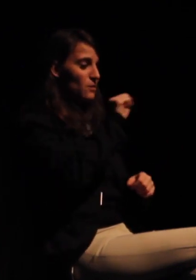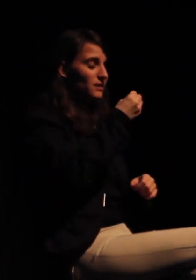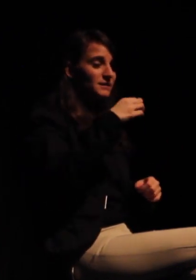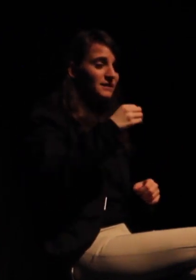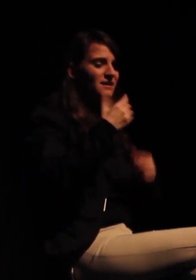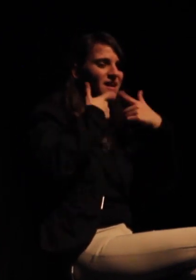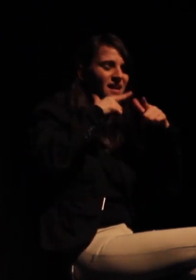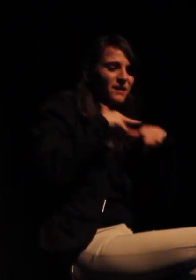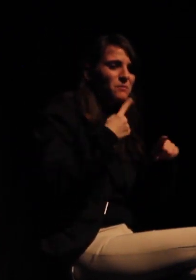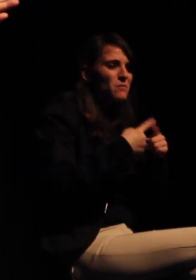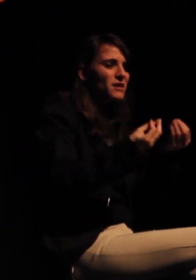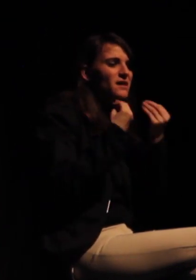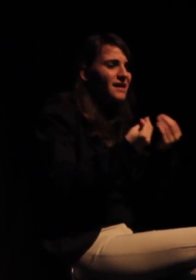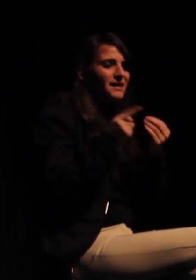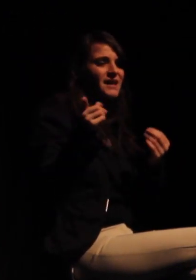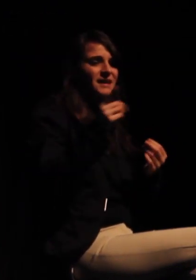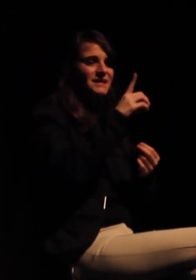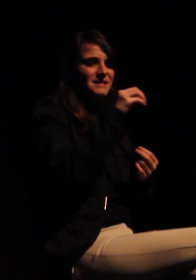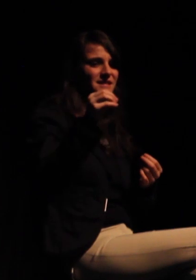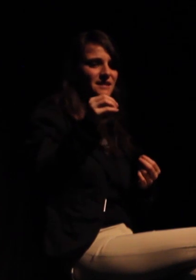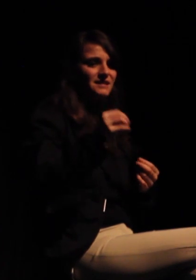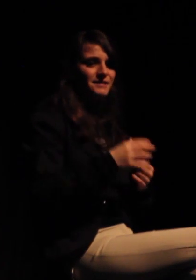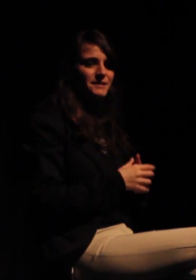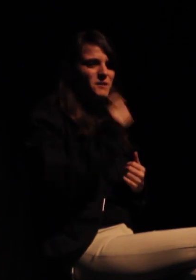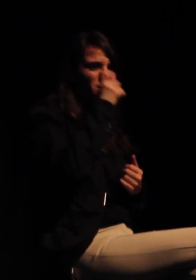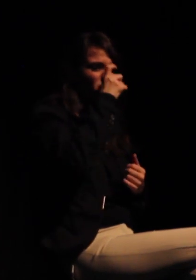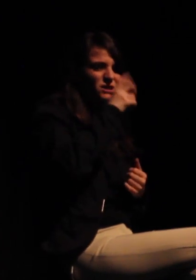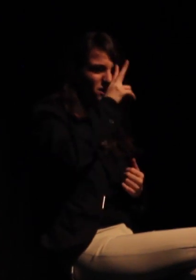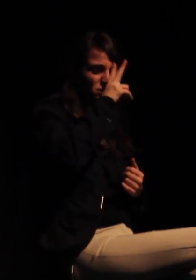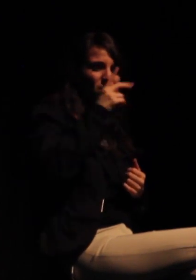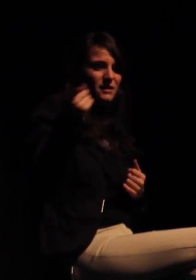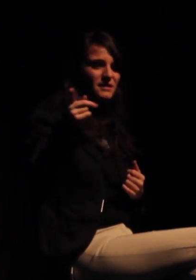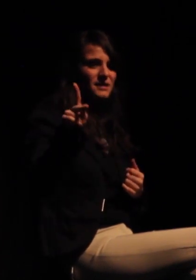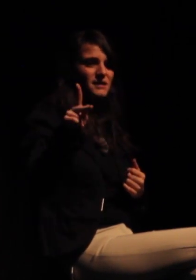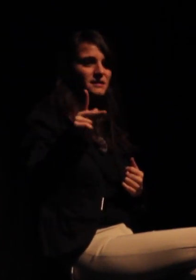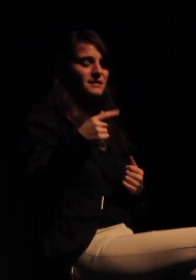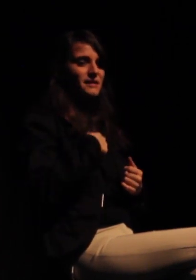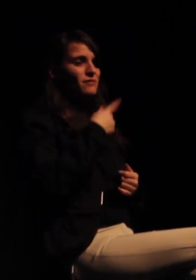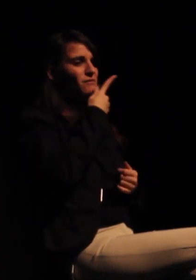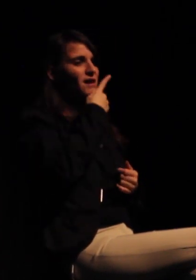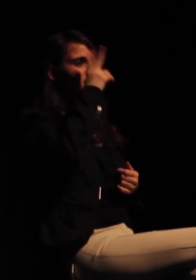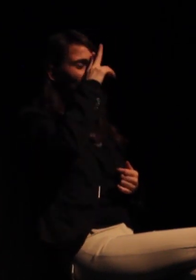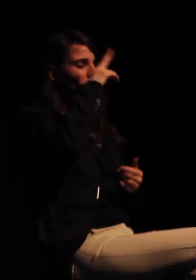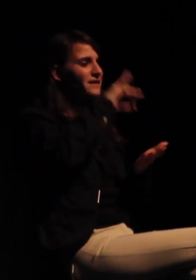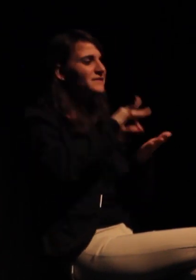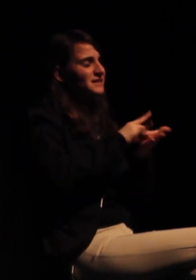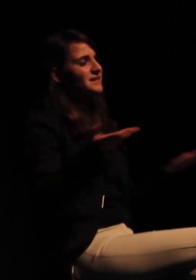E ele reclamou. Falou, o Inácio fez uma mentira. E eu não, falei no problema da minha